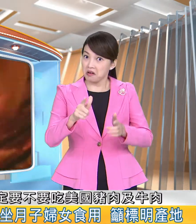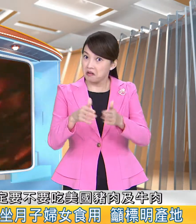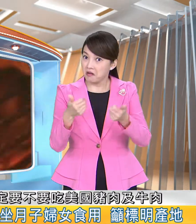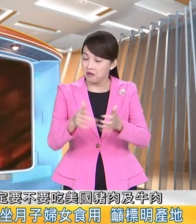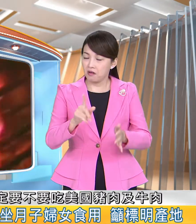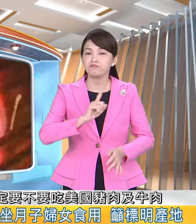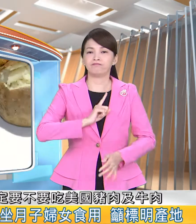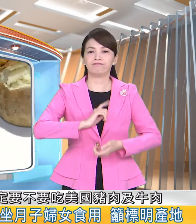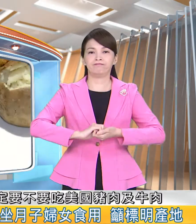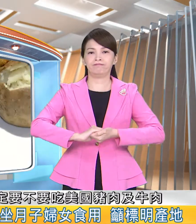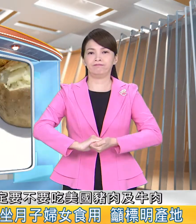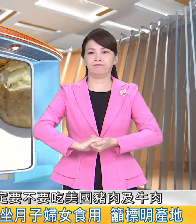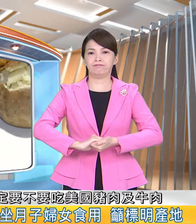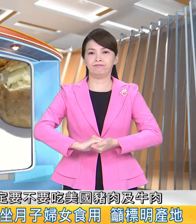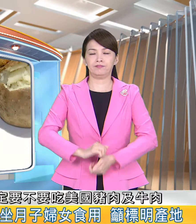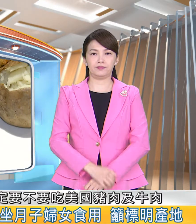及牛肉。